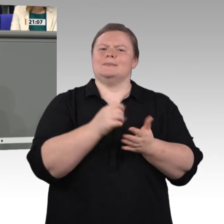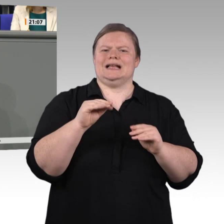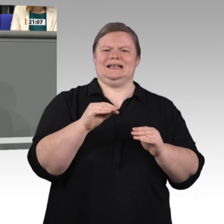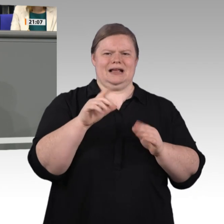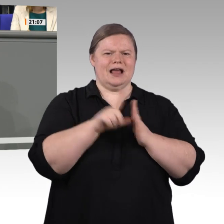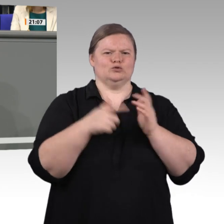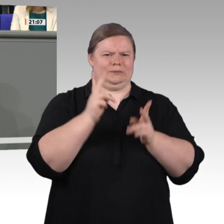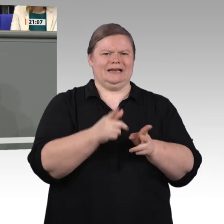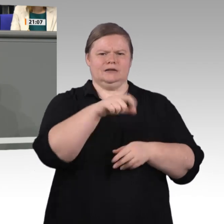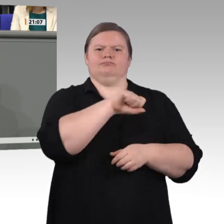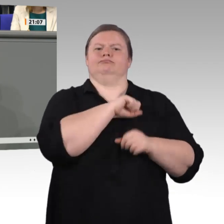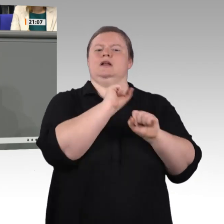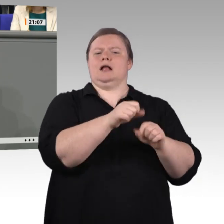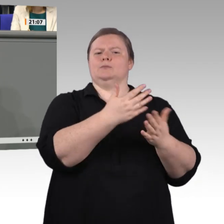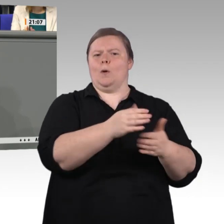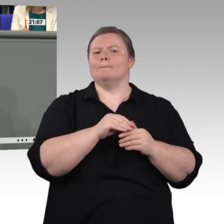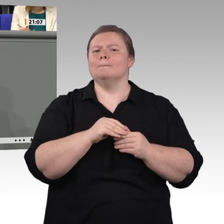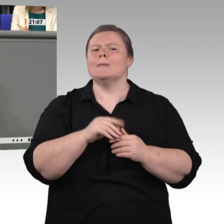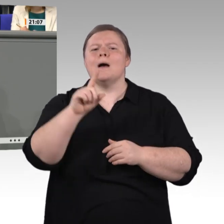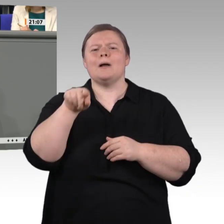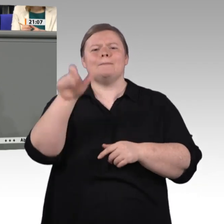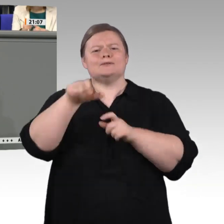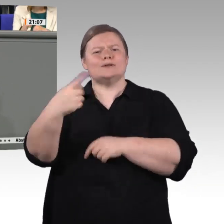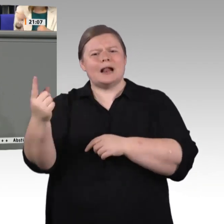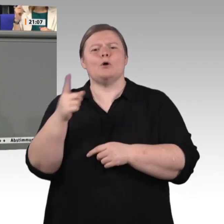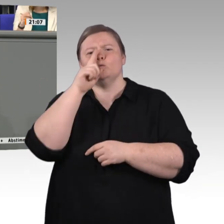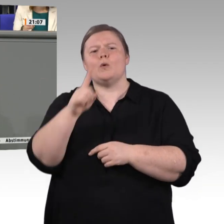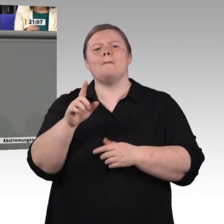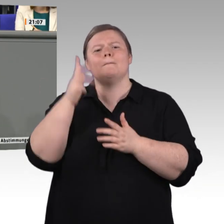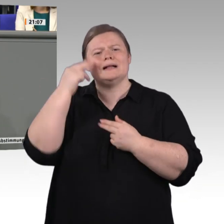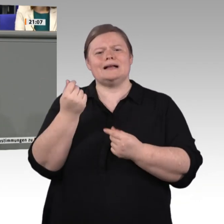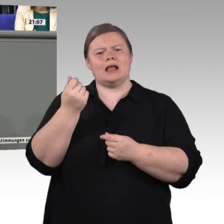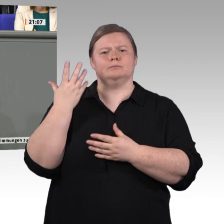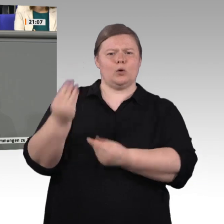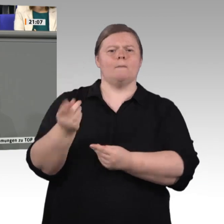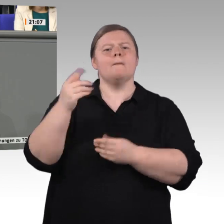Anpassung. Darüber hinaus werden wir gerade, was die